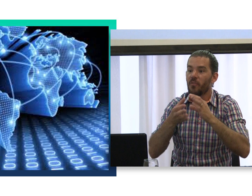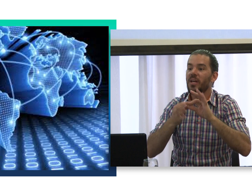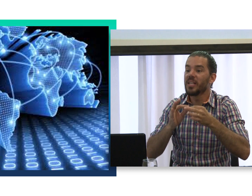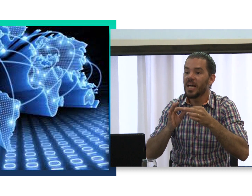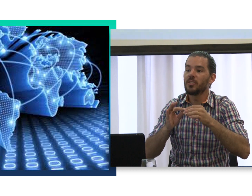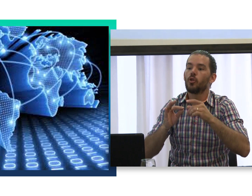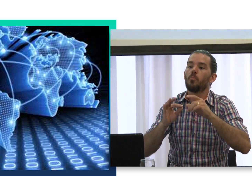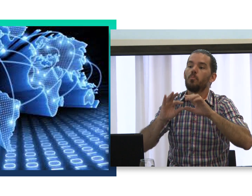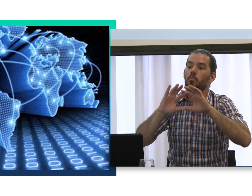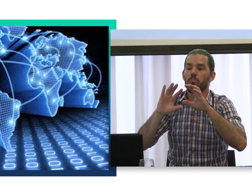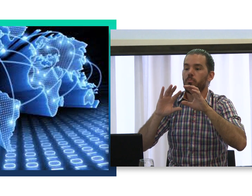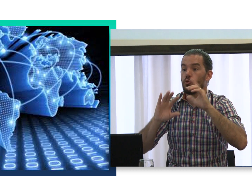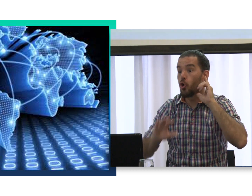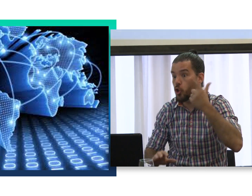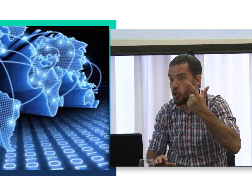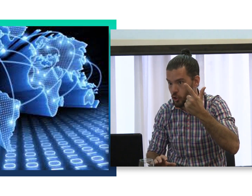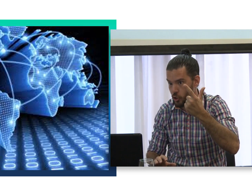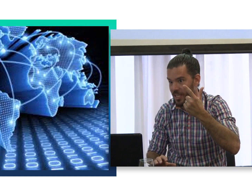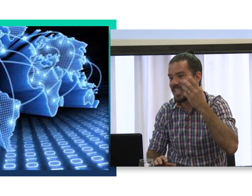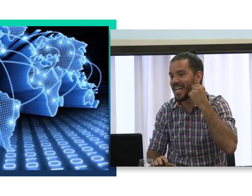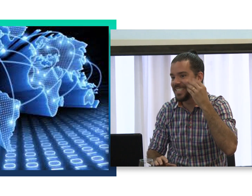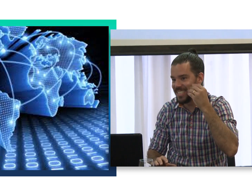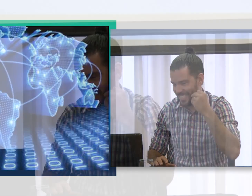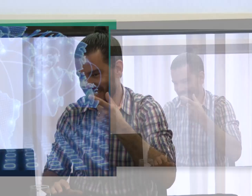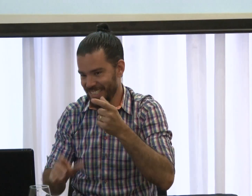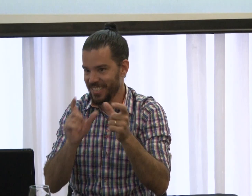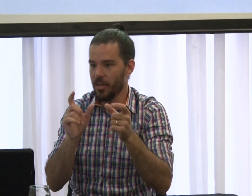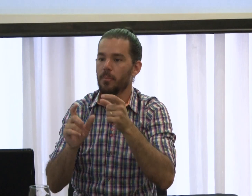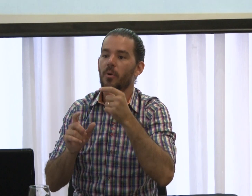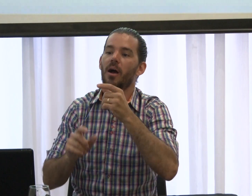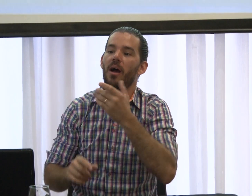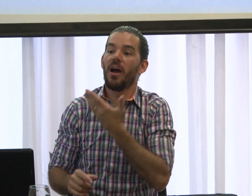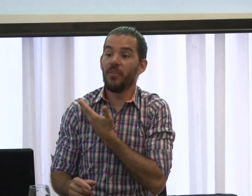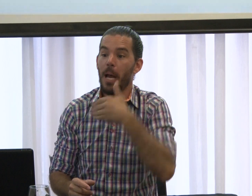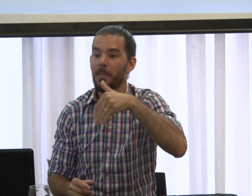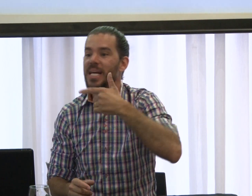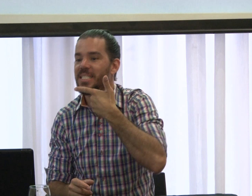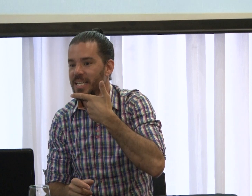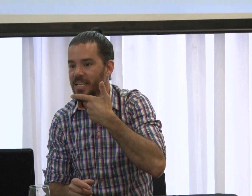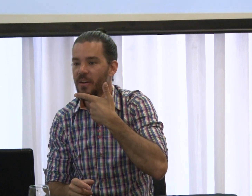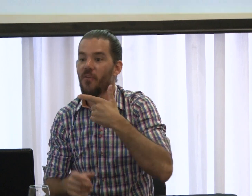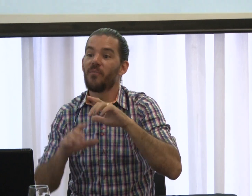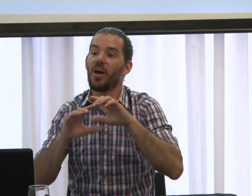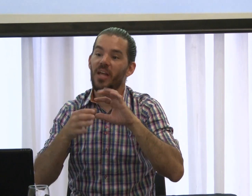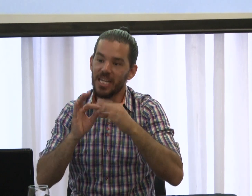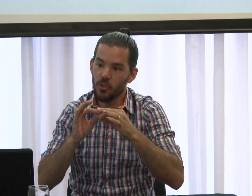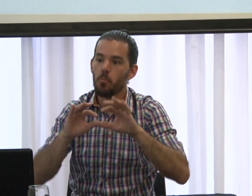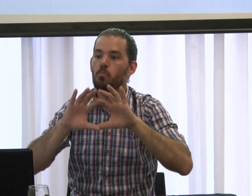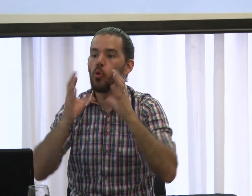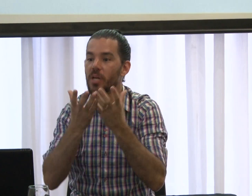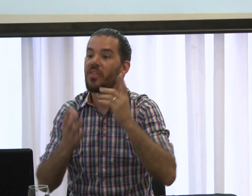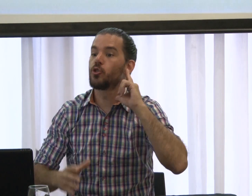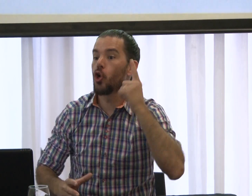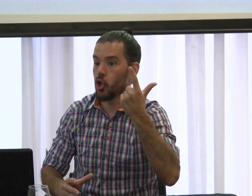que se llama World Federación Mundial de Sordos, que está en inglés el nombre. FMS se llama, Federación Mundial